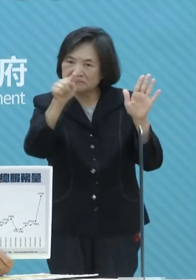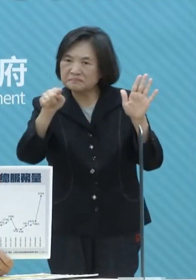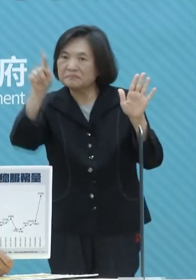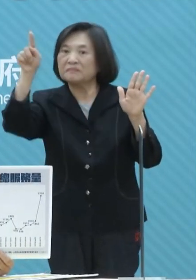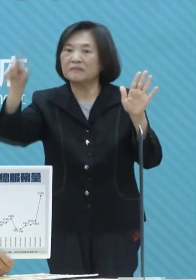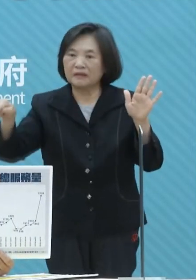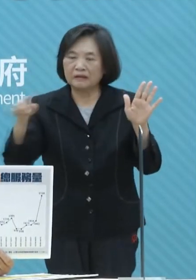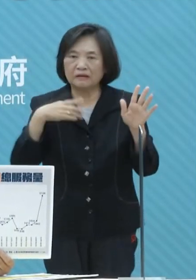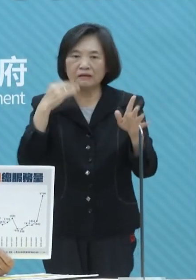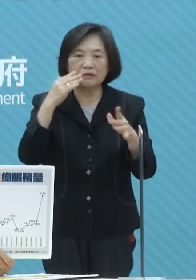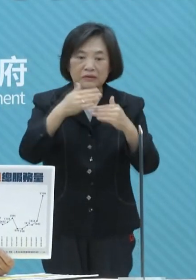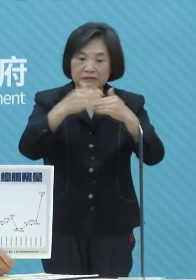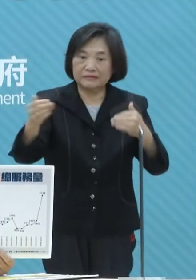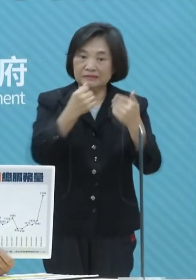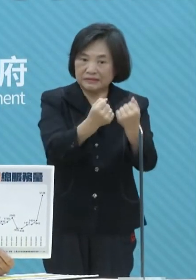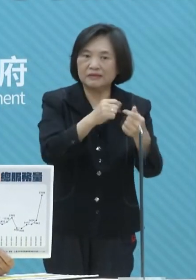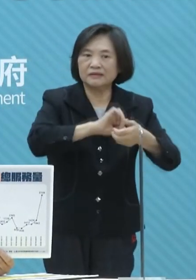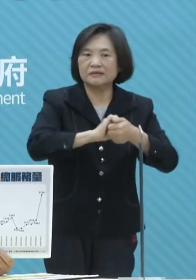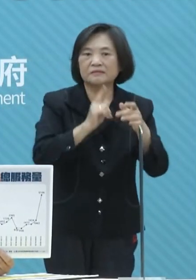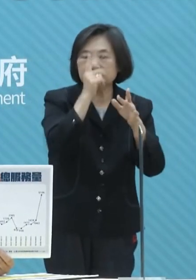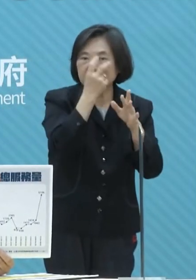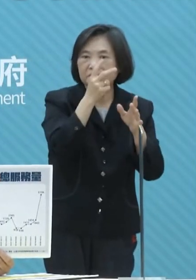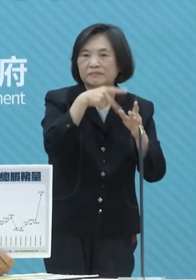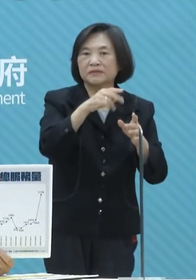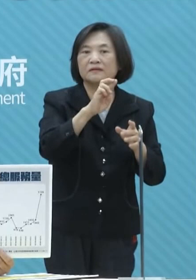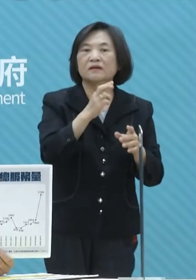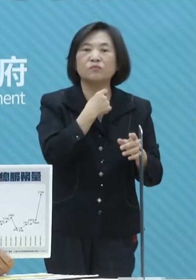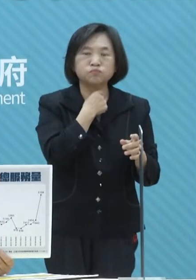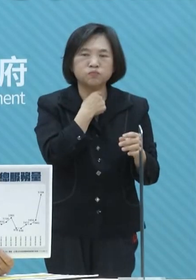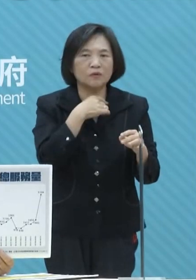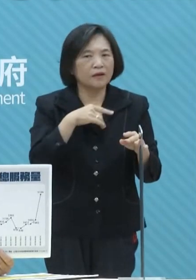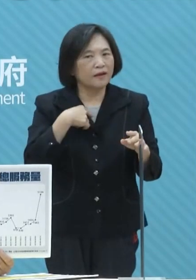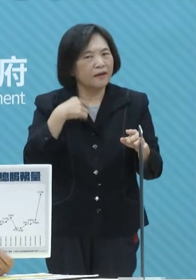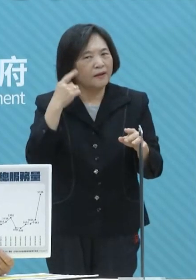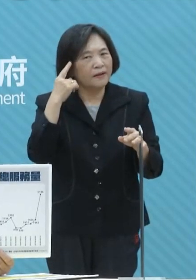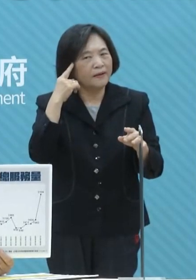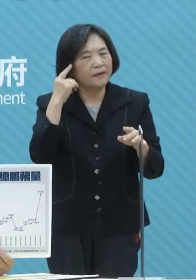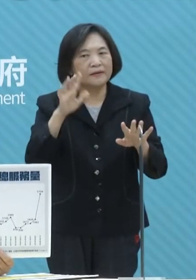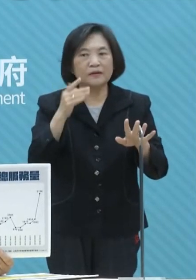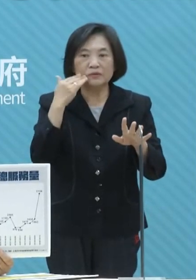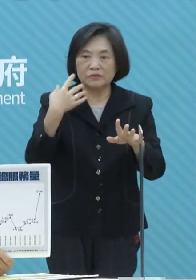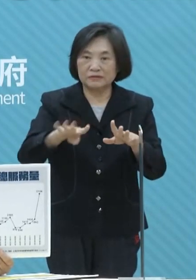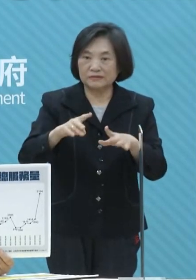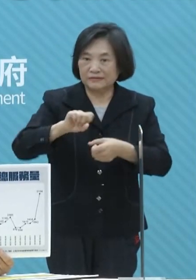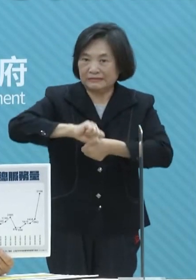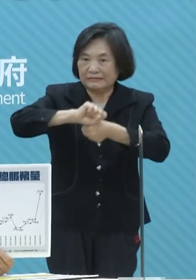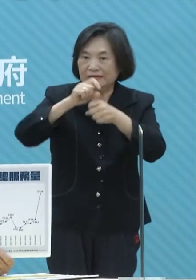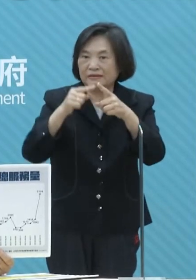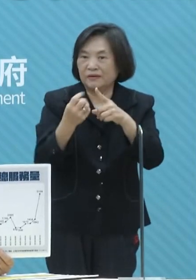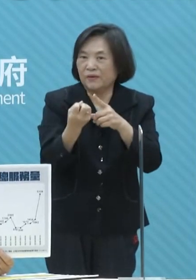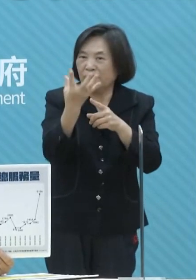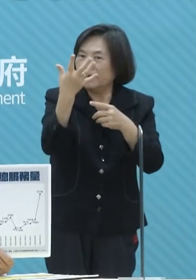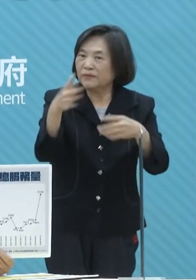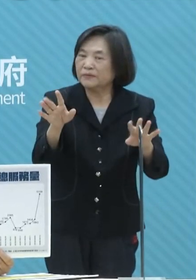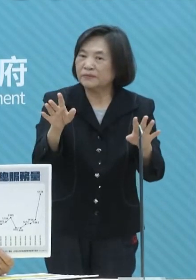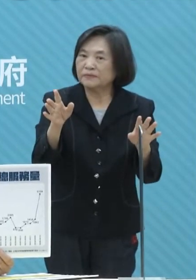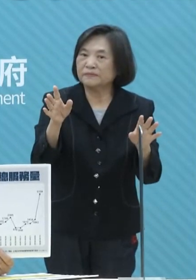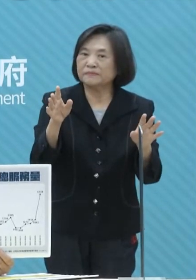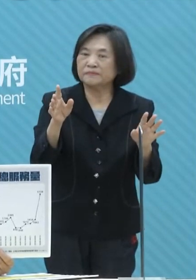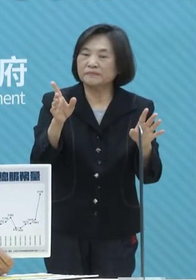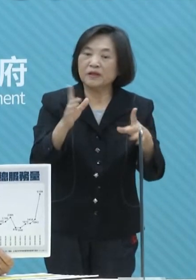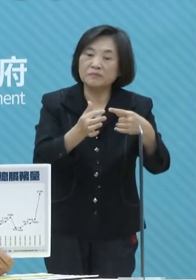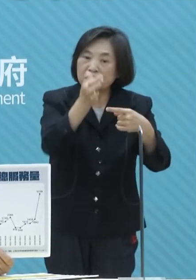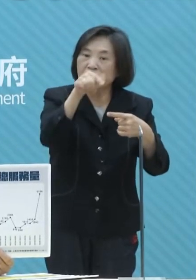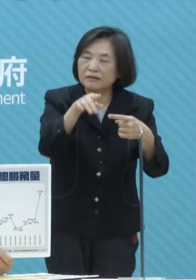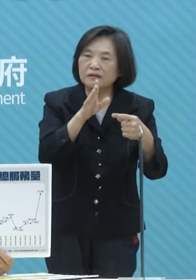要做 PCR， 所以我们要思考看看，你知道哦，如果这个案例会继续上升呢，哦，如何以最